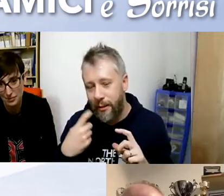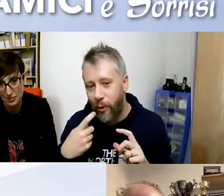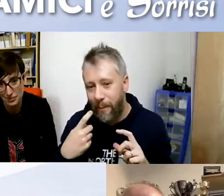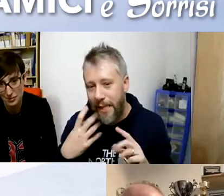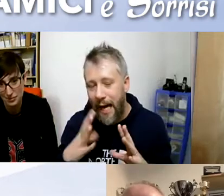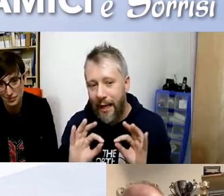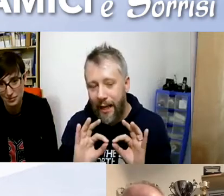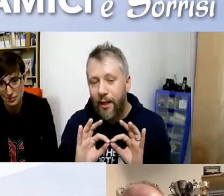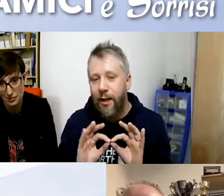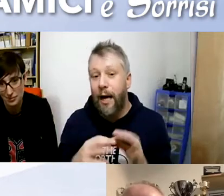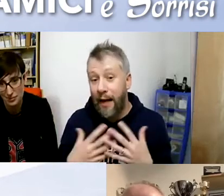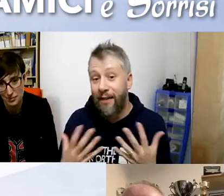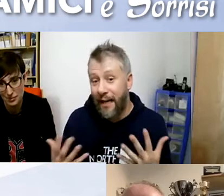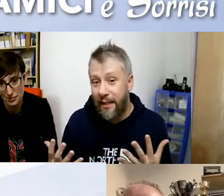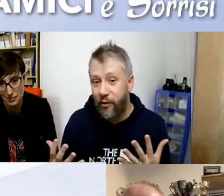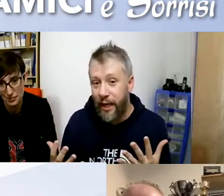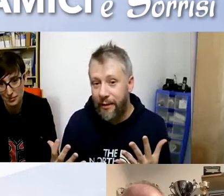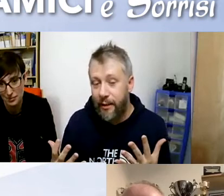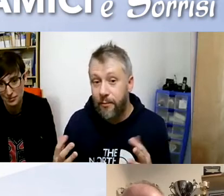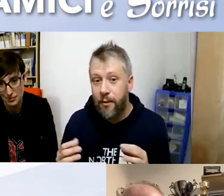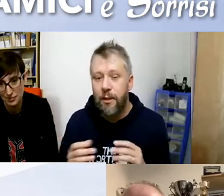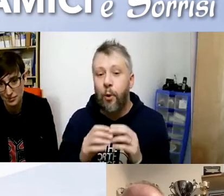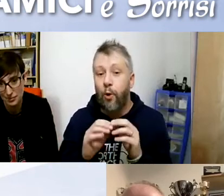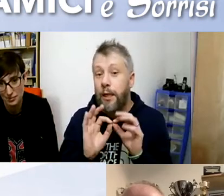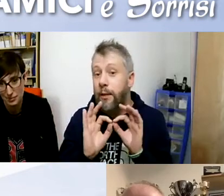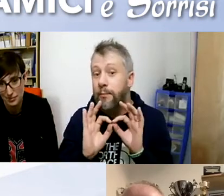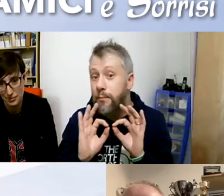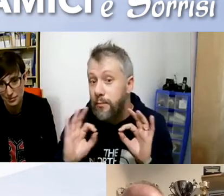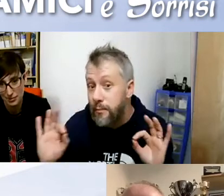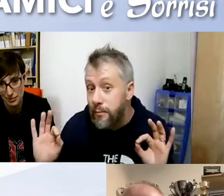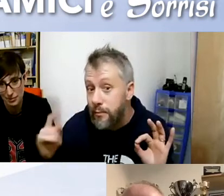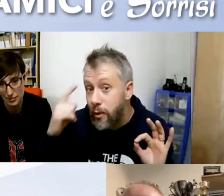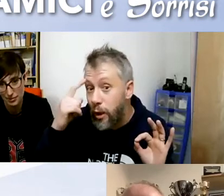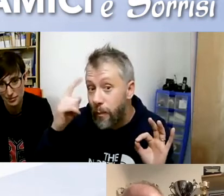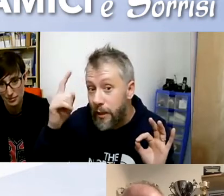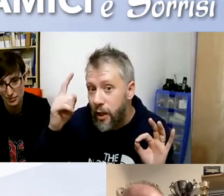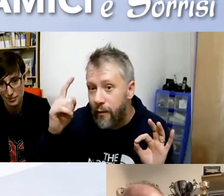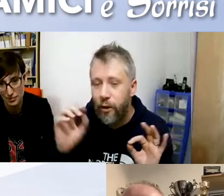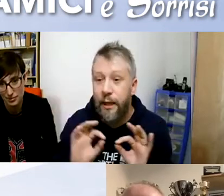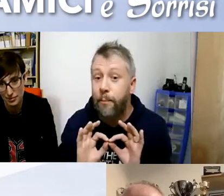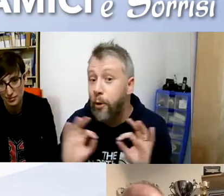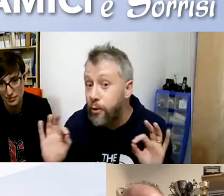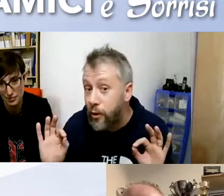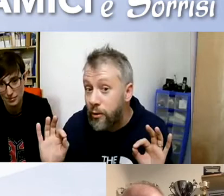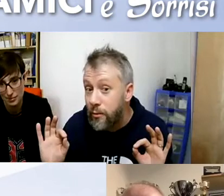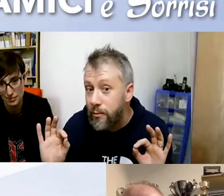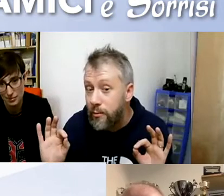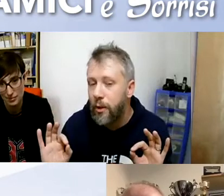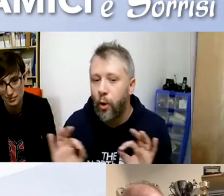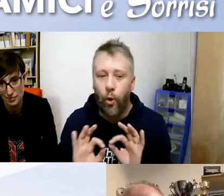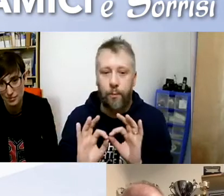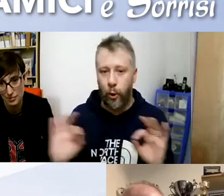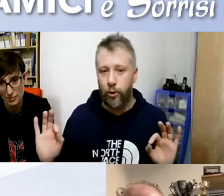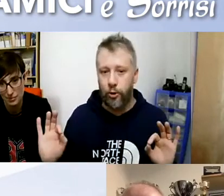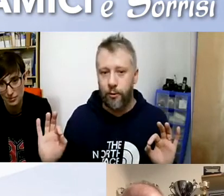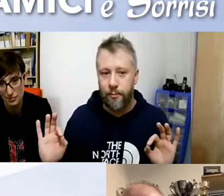cose tipo labiale ha vari significati. Tipo così, con le sopracciglia vuol dire pronto